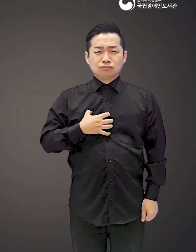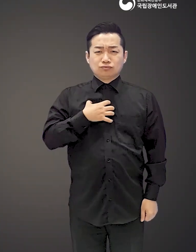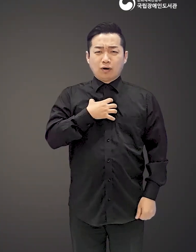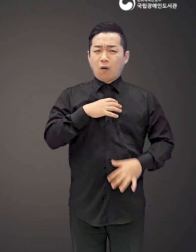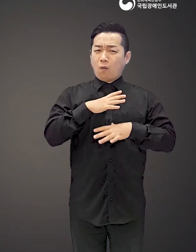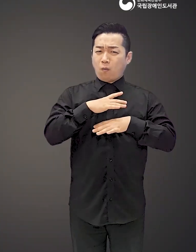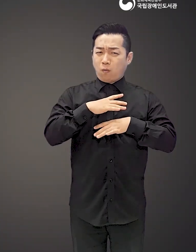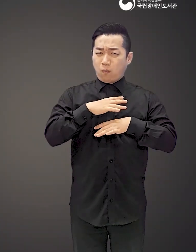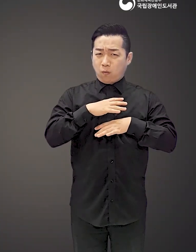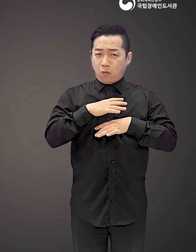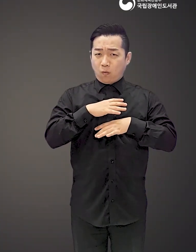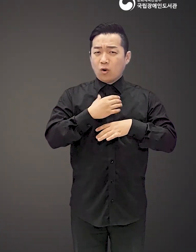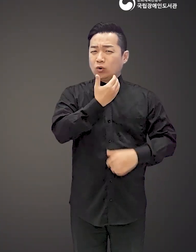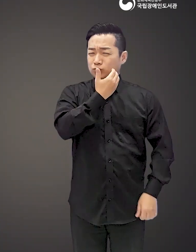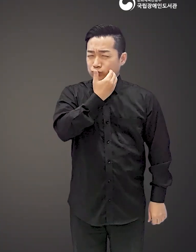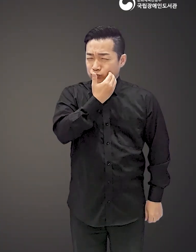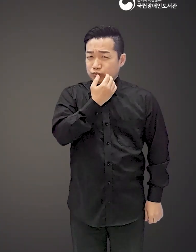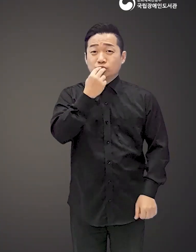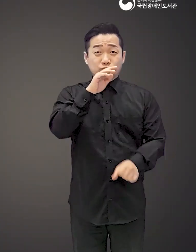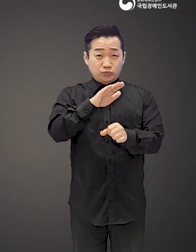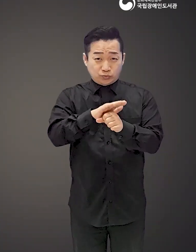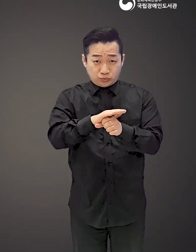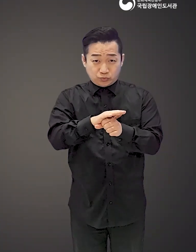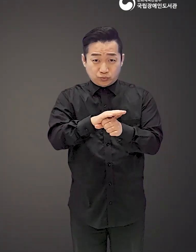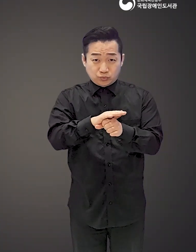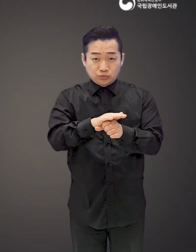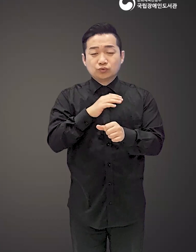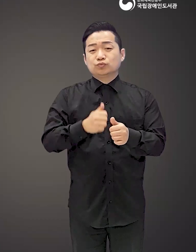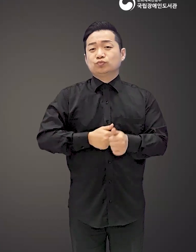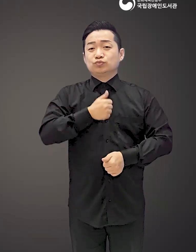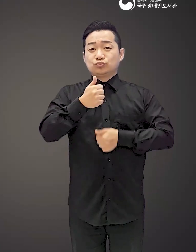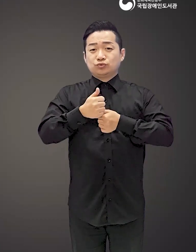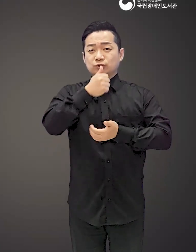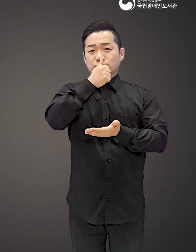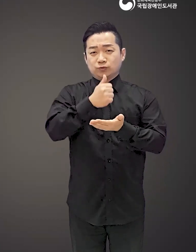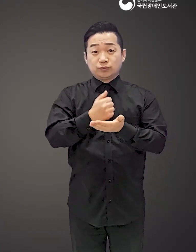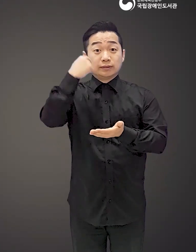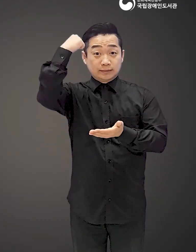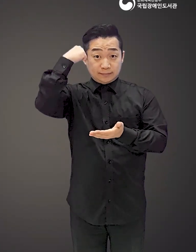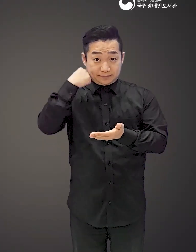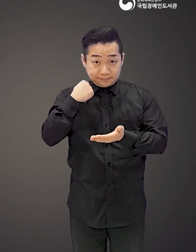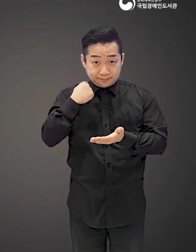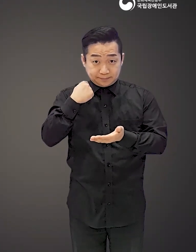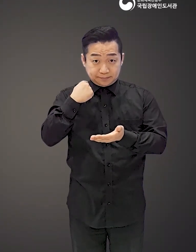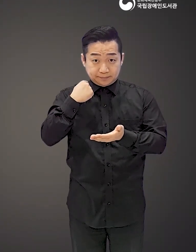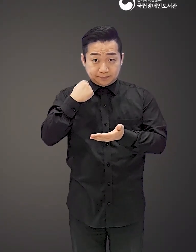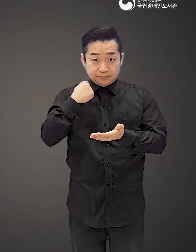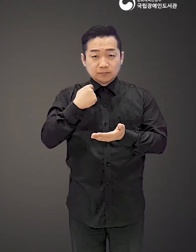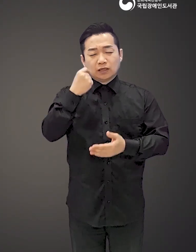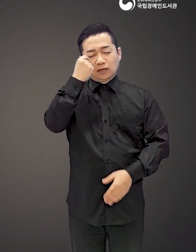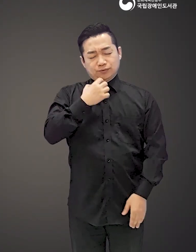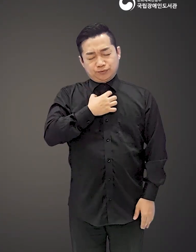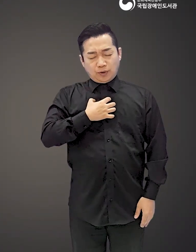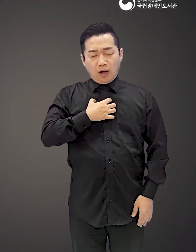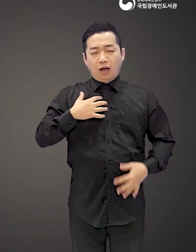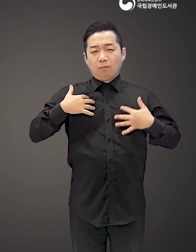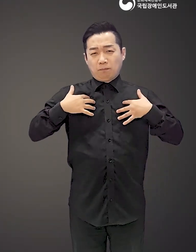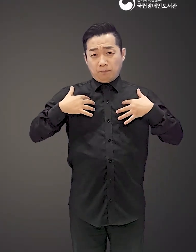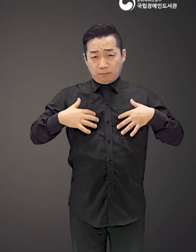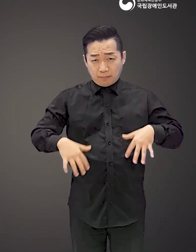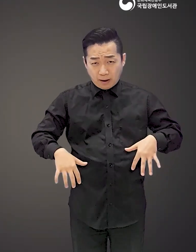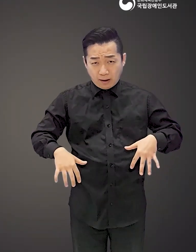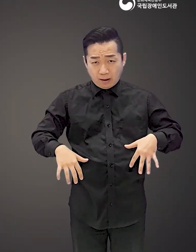불안과 공포, 수치심과 억울함, 분노와 죄책감,